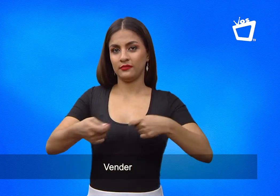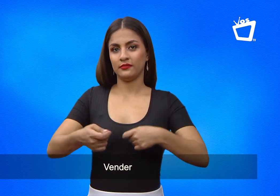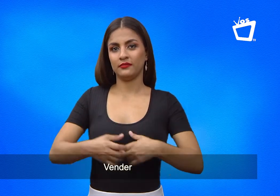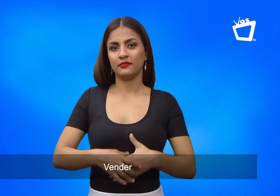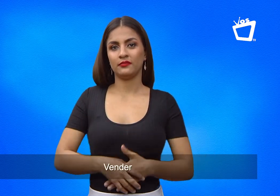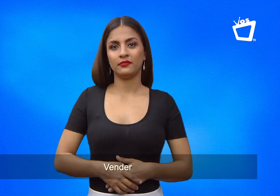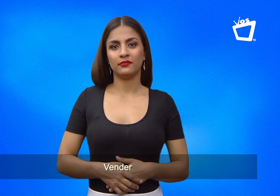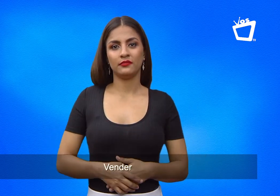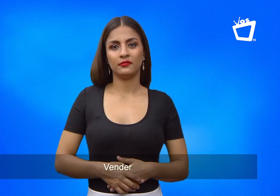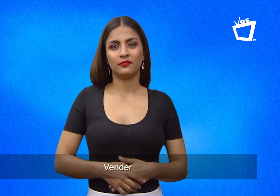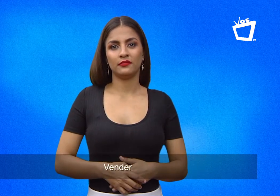Vender.